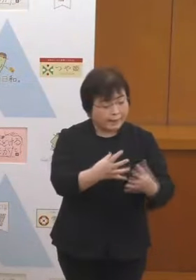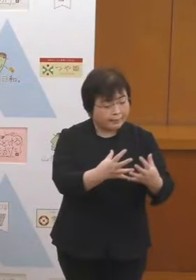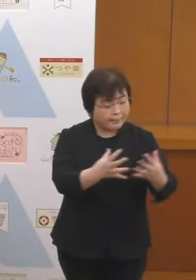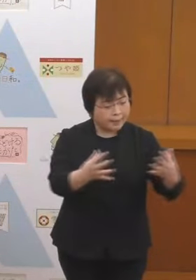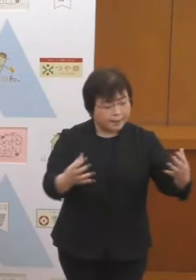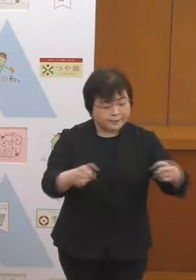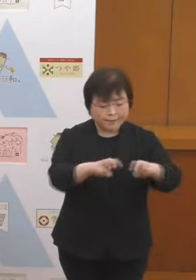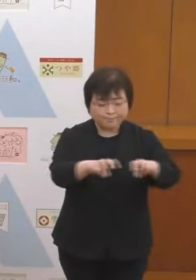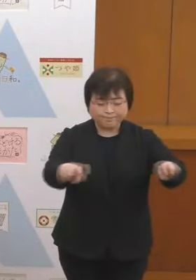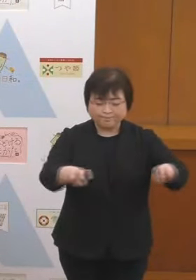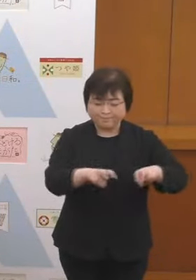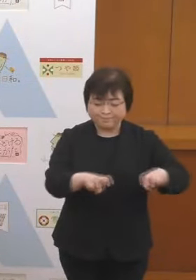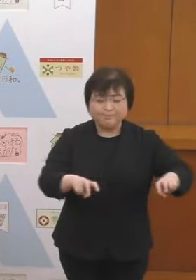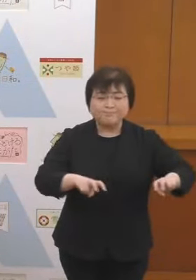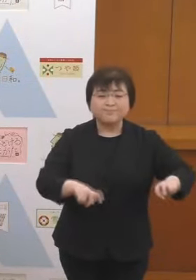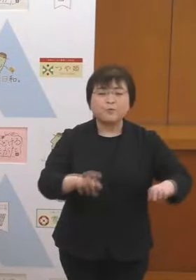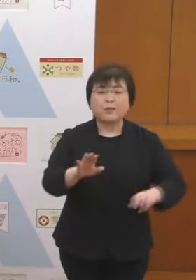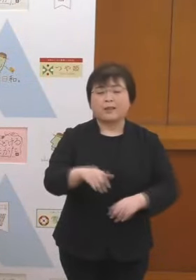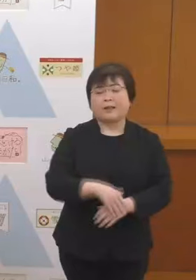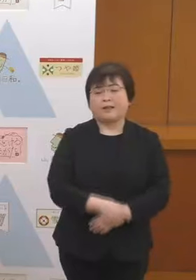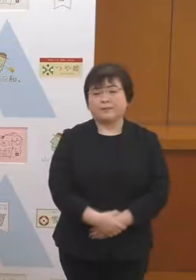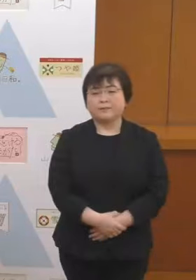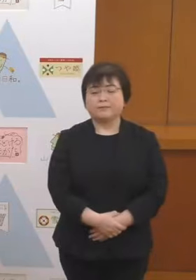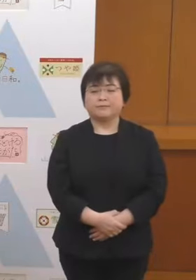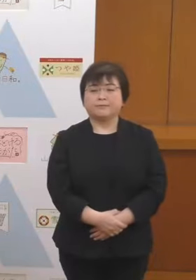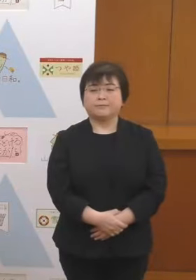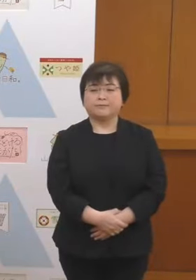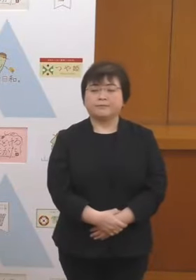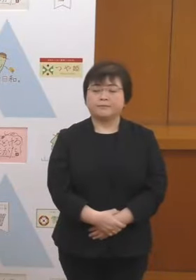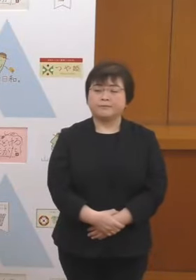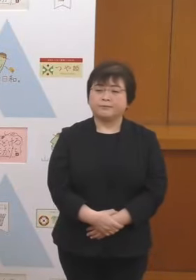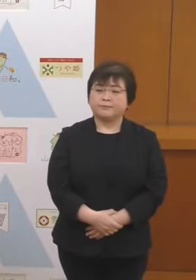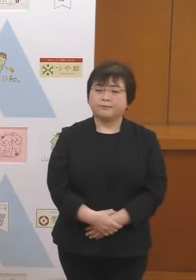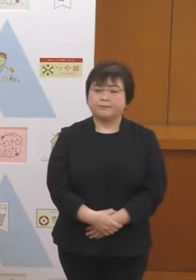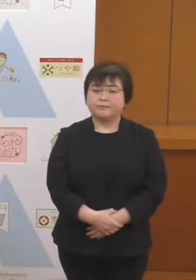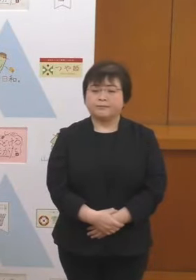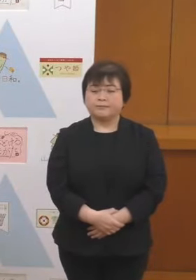たくさんあの乗っておられましてえ